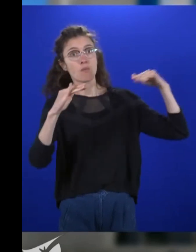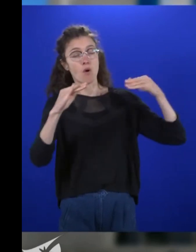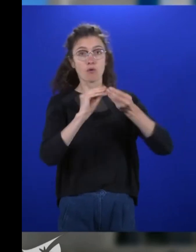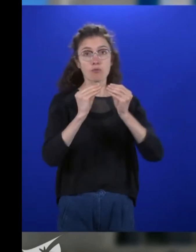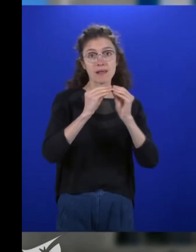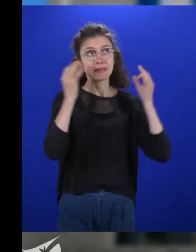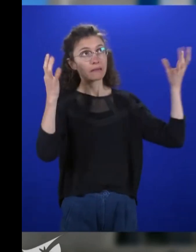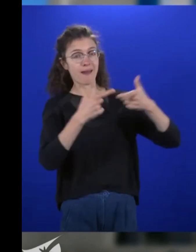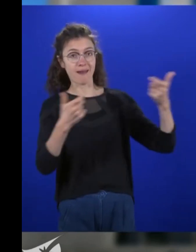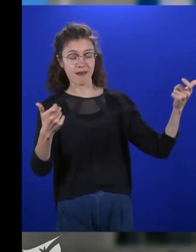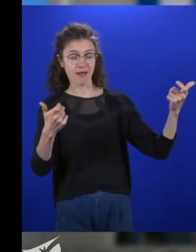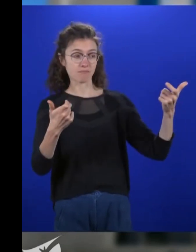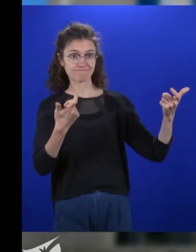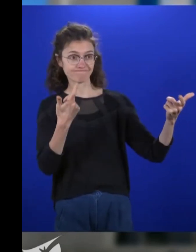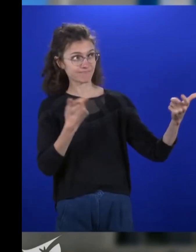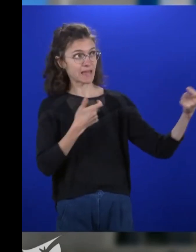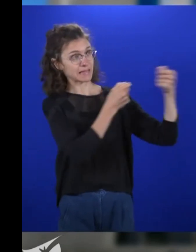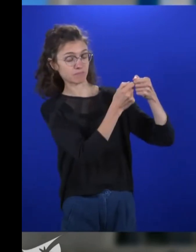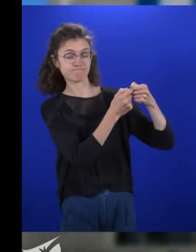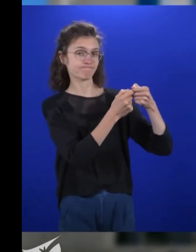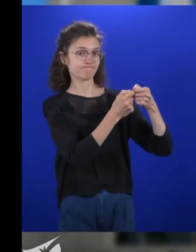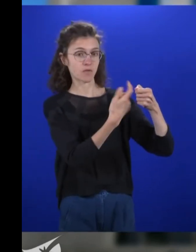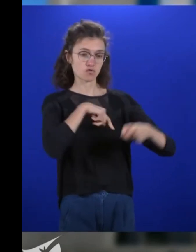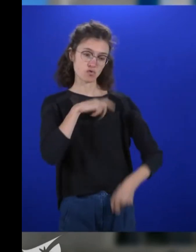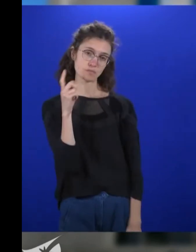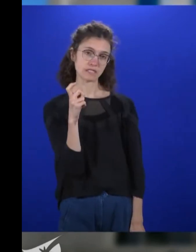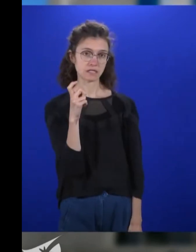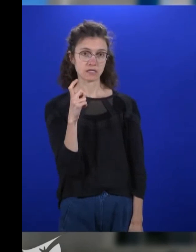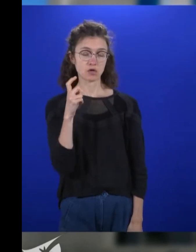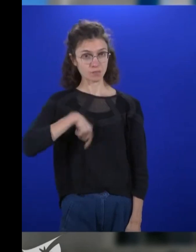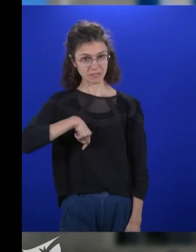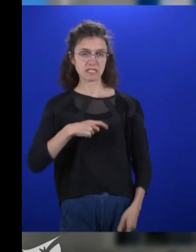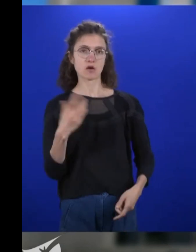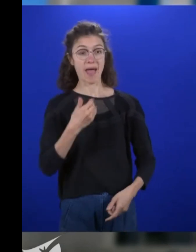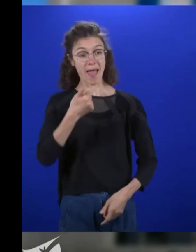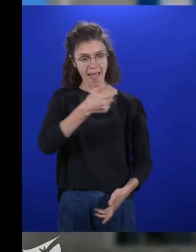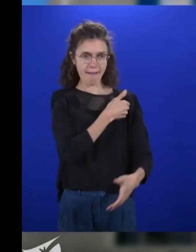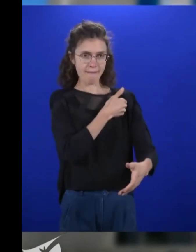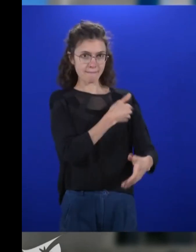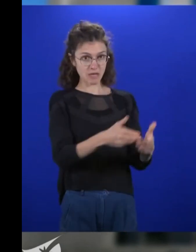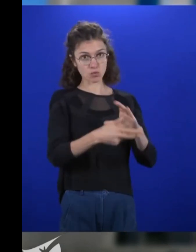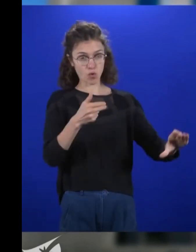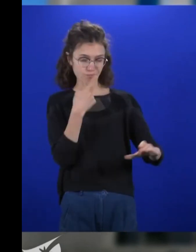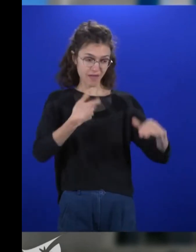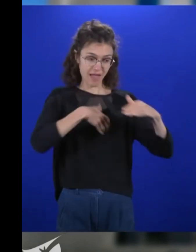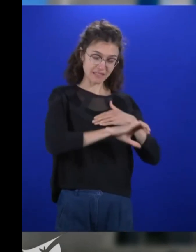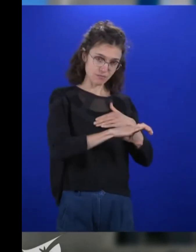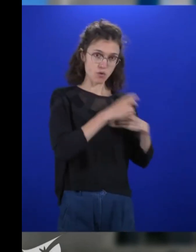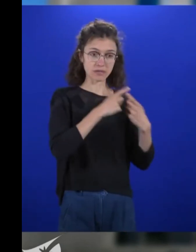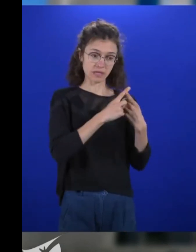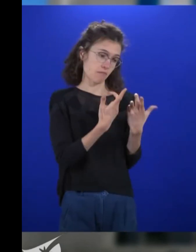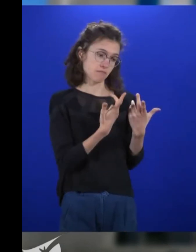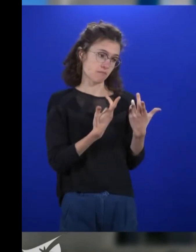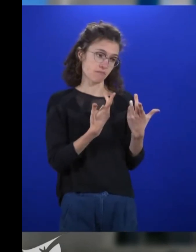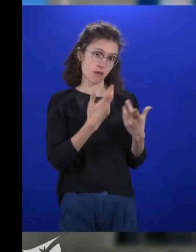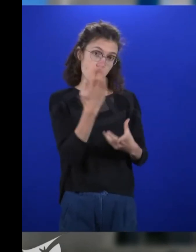en question doivent investir plus d'1 million d'euros pour réaliser les chantiers nécessaires qui, pour des raisons stratégiques évidentes, étaient du